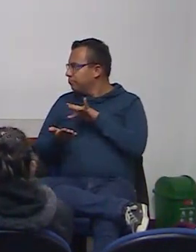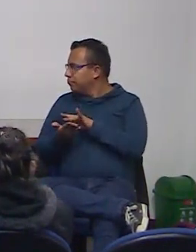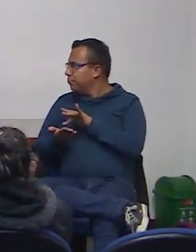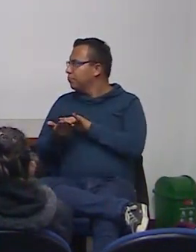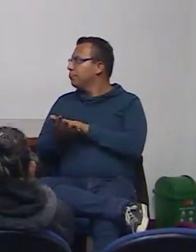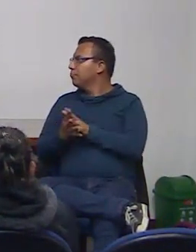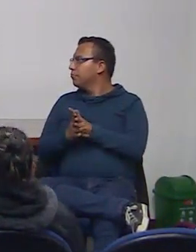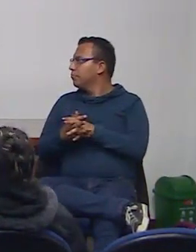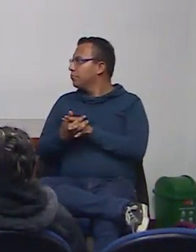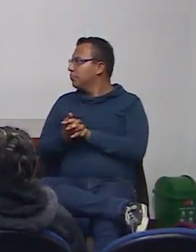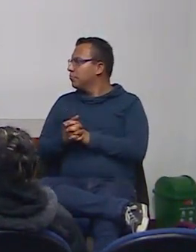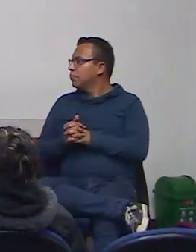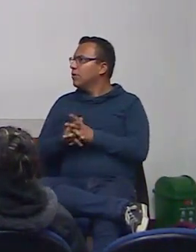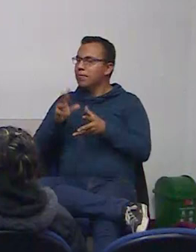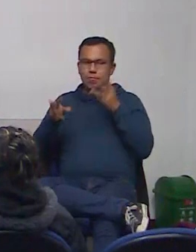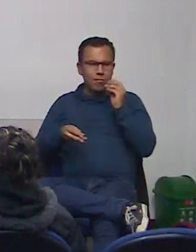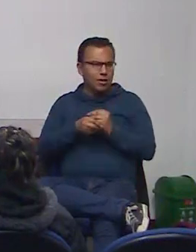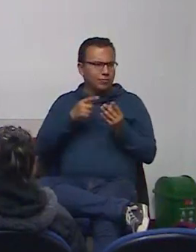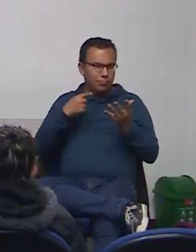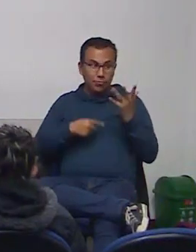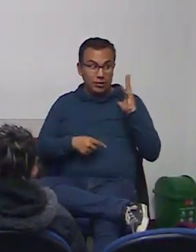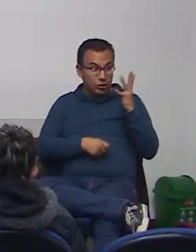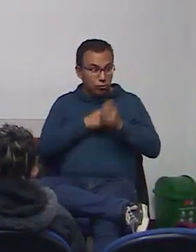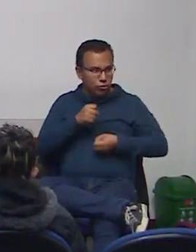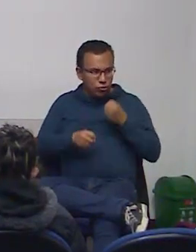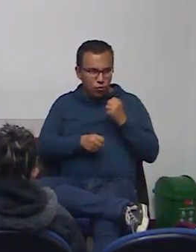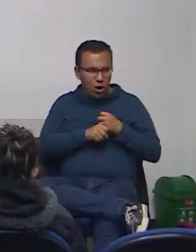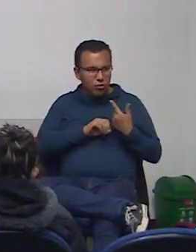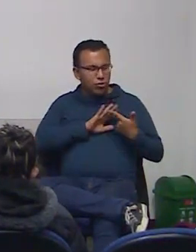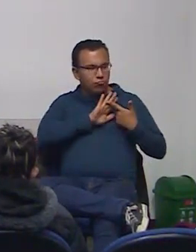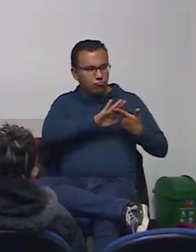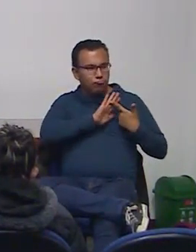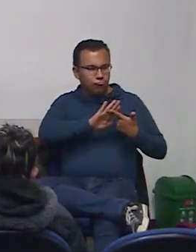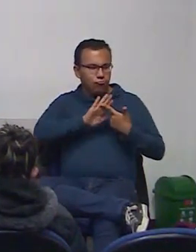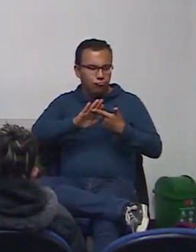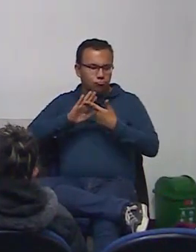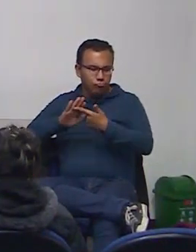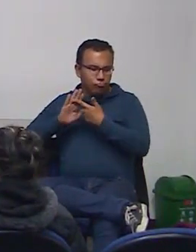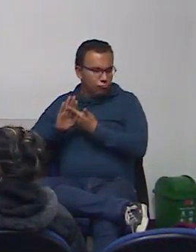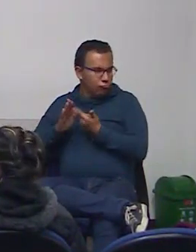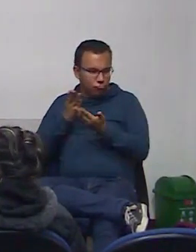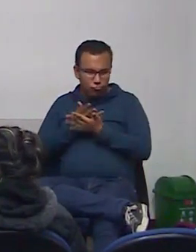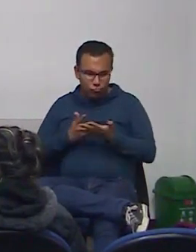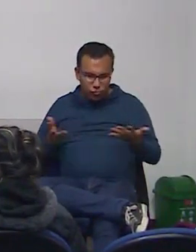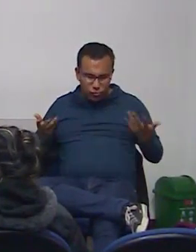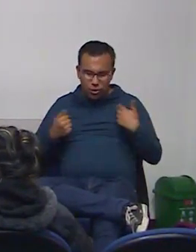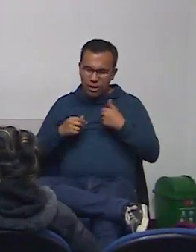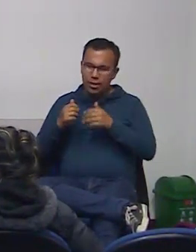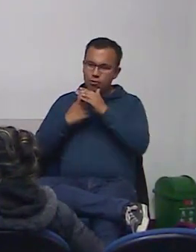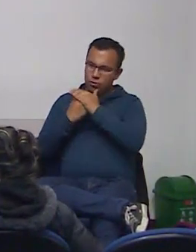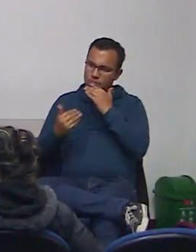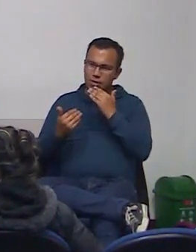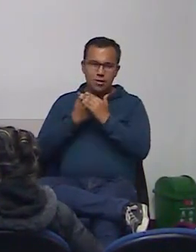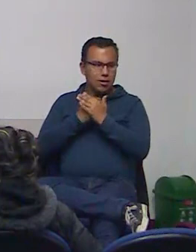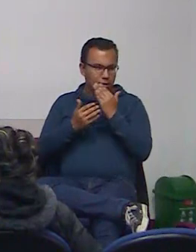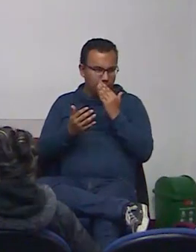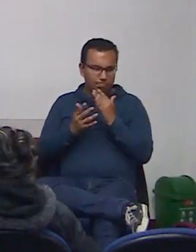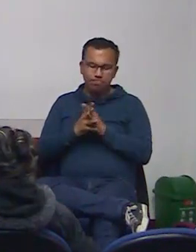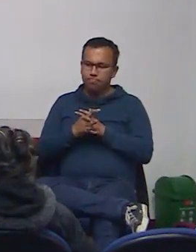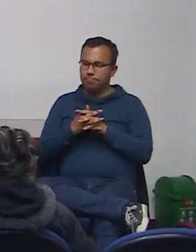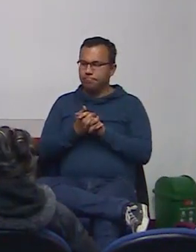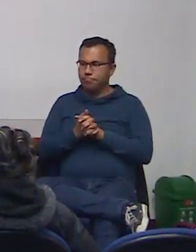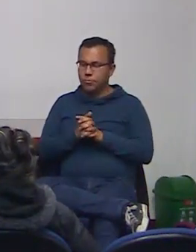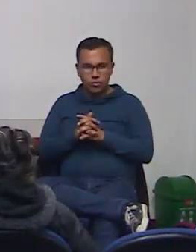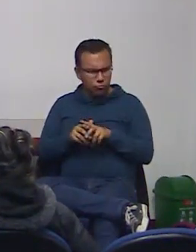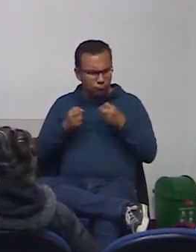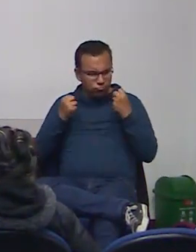también más un sin número en estos 5 años de presentaciones de de momentos en los que nos han invitado eh y todo